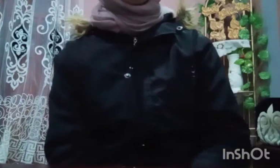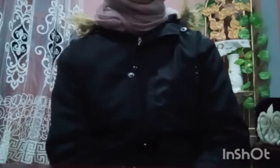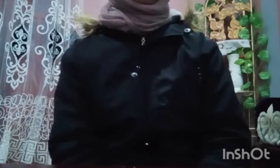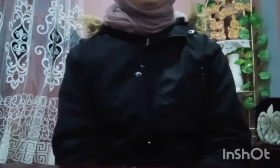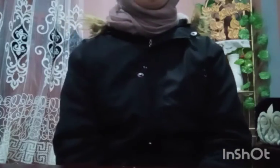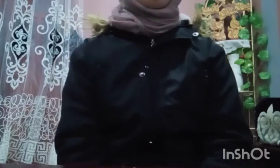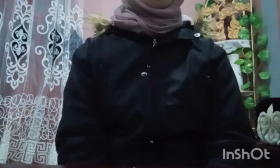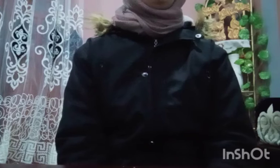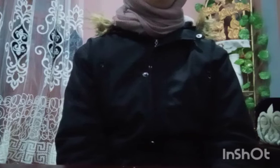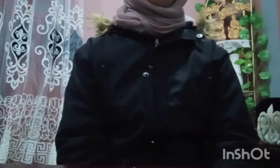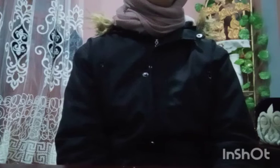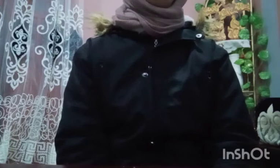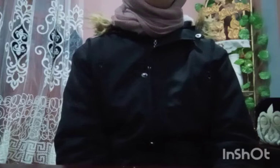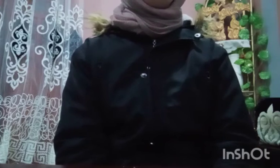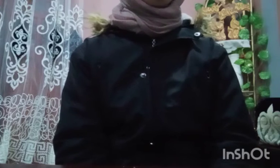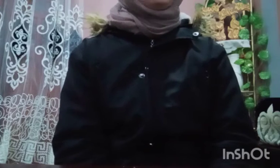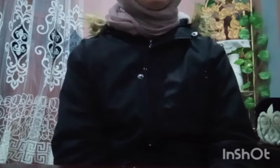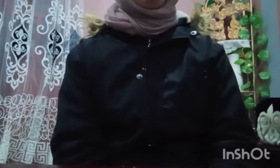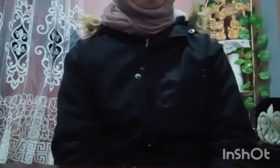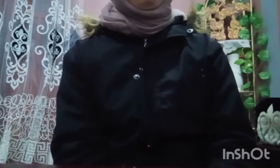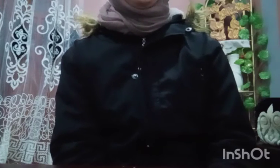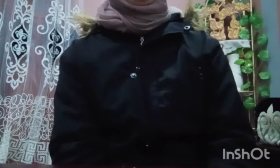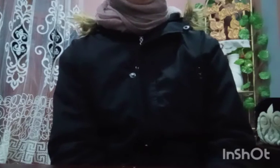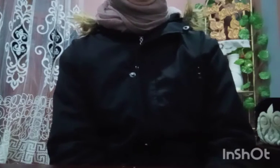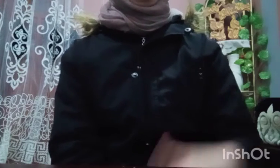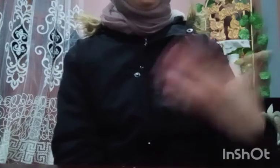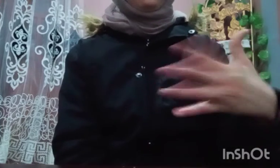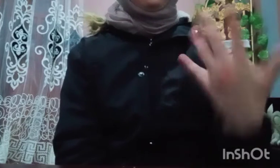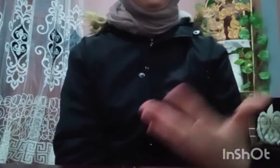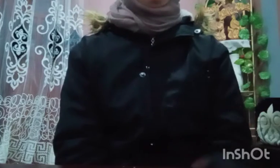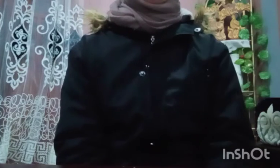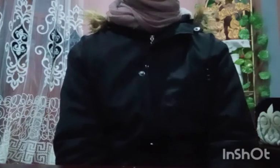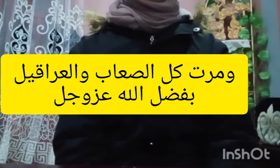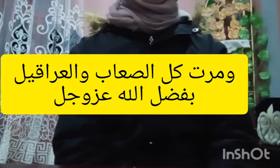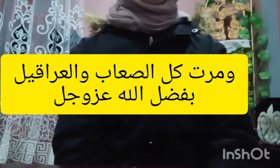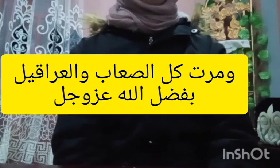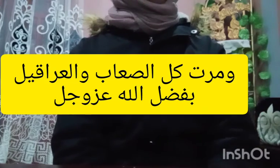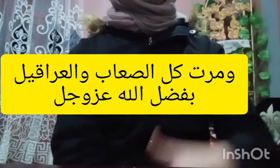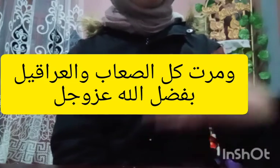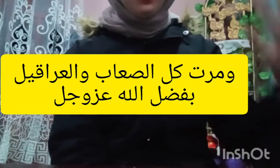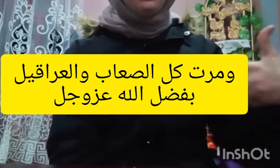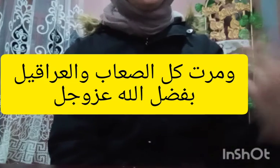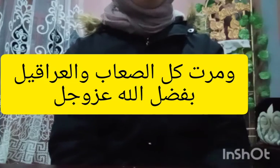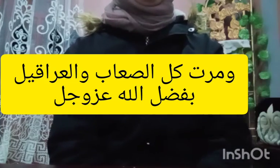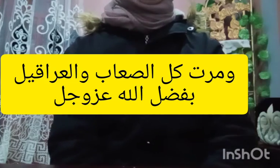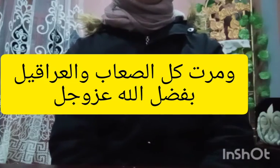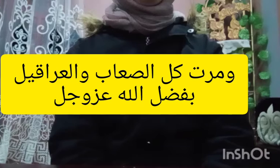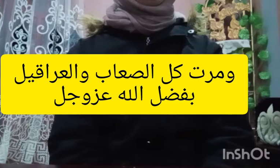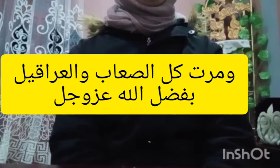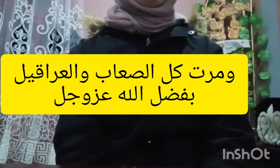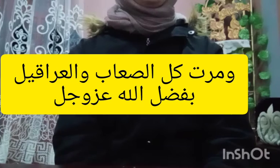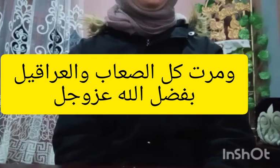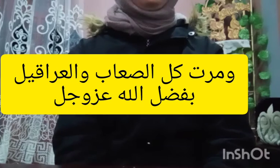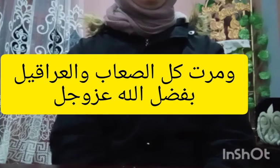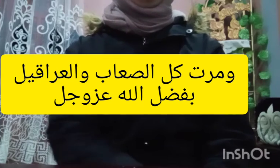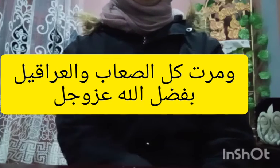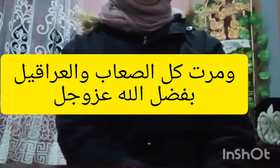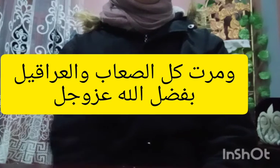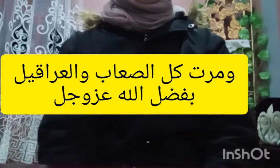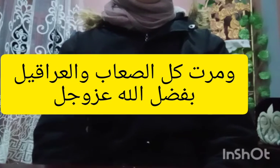تاع كوفيد وصرات بزاف مشاكل مع ناس تاني بالجامعة، مشاكل بزاف صرات لي ما